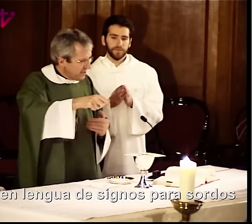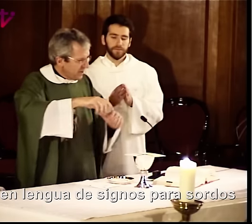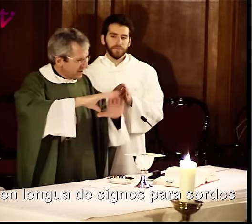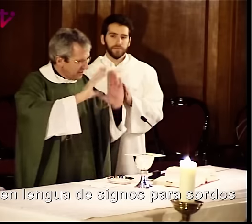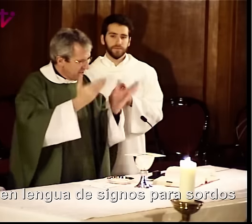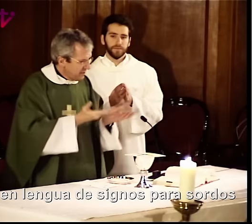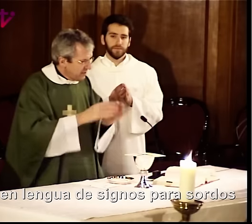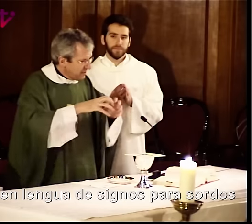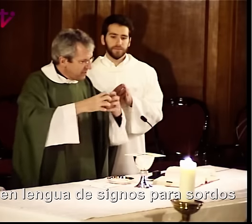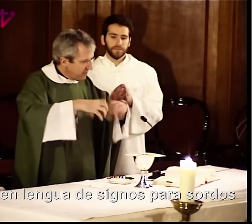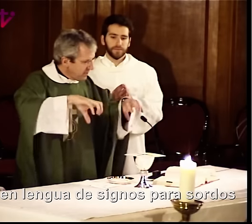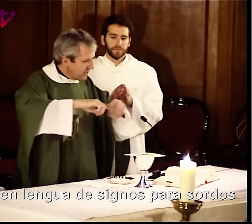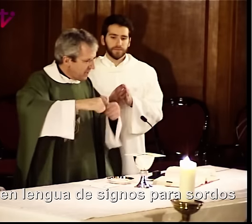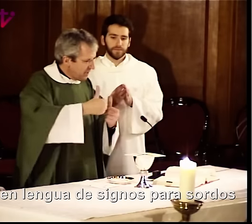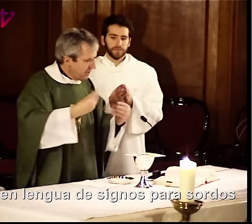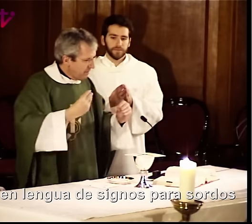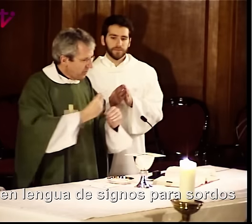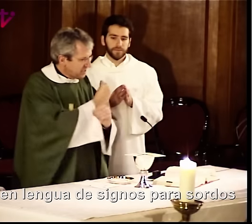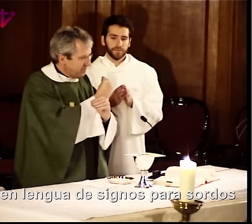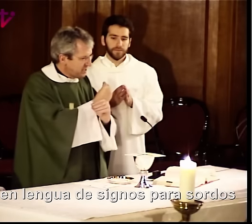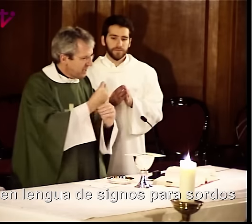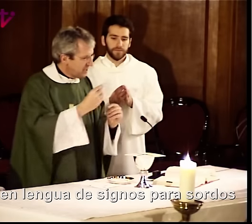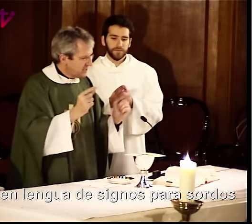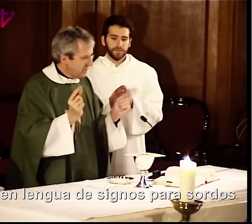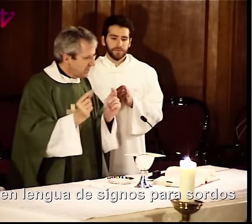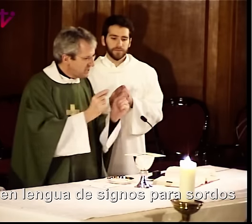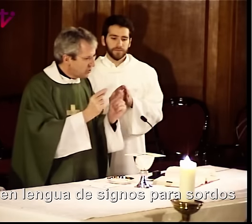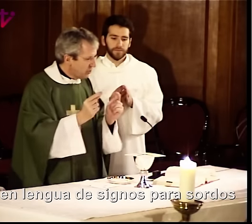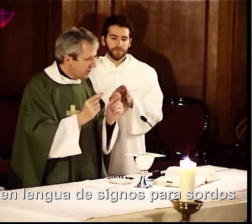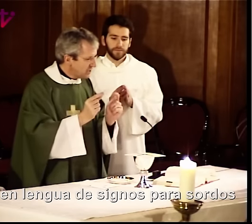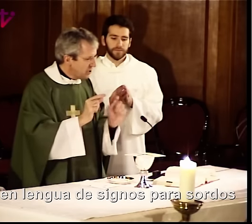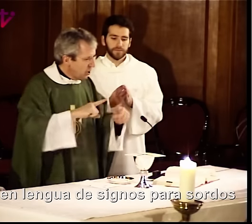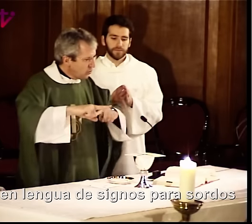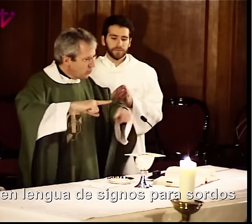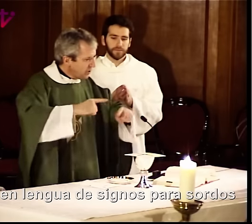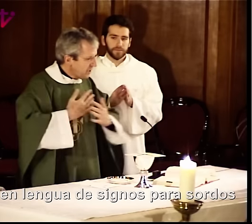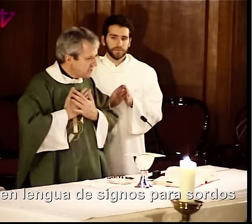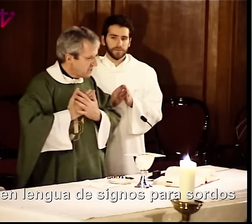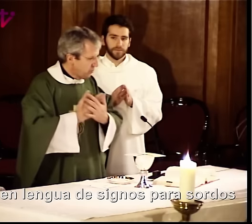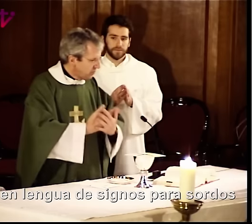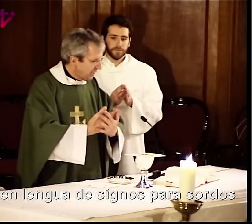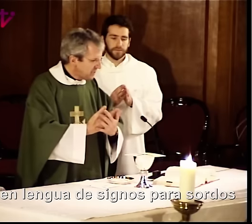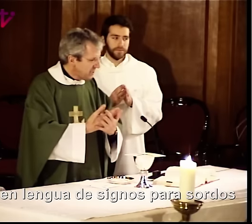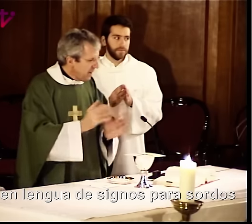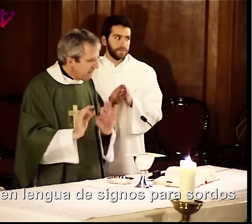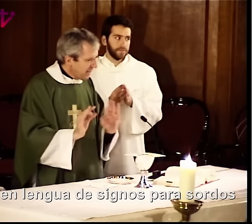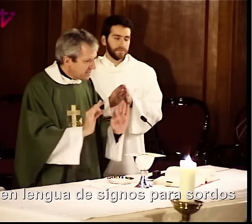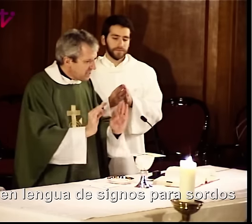humanidad dividida por las enemistades y las discordias, tú diriges las voluntades para que se